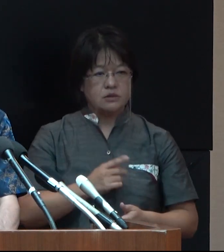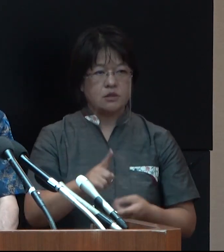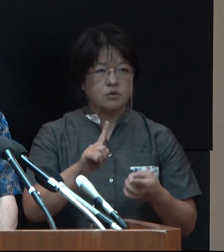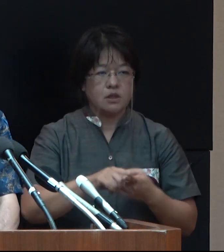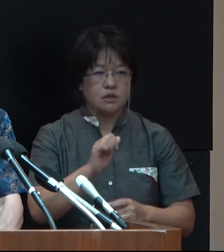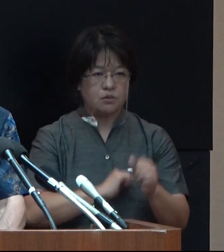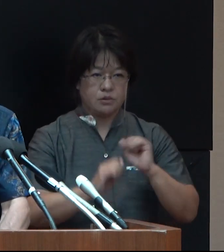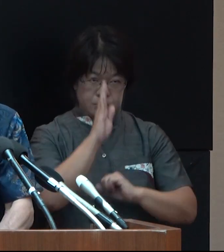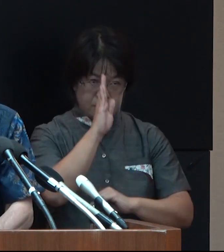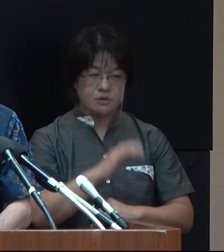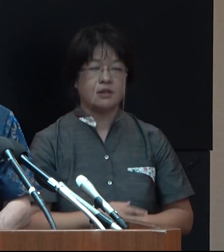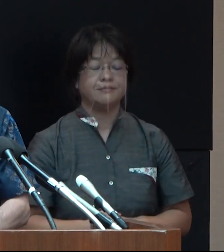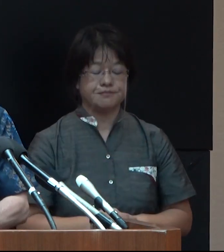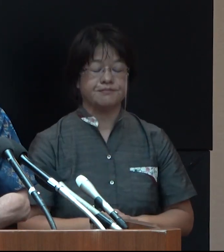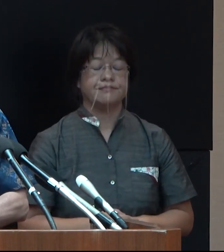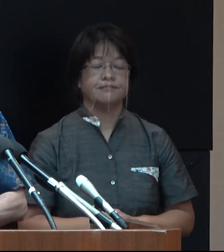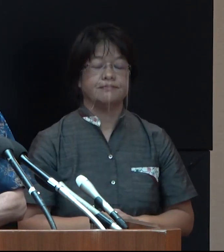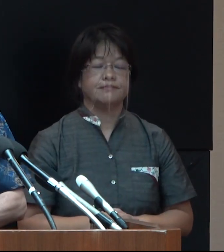してください。